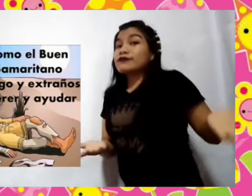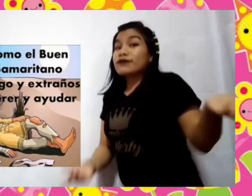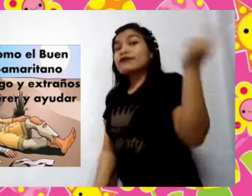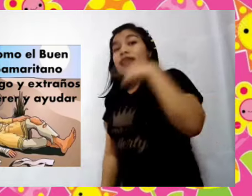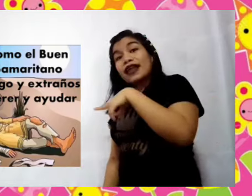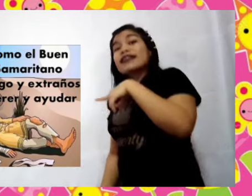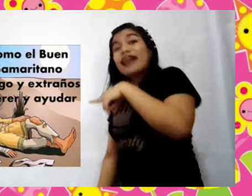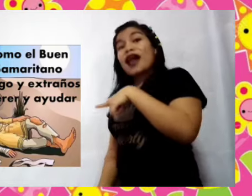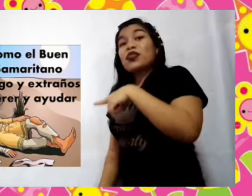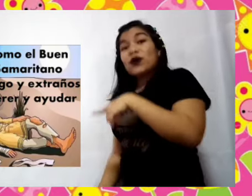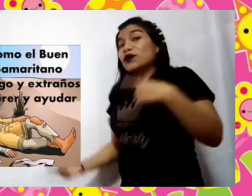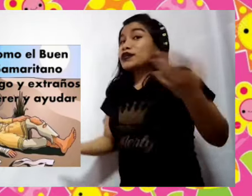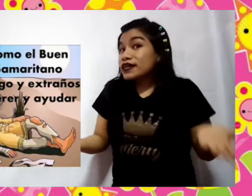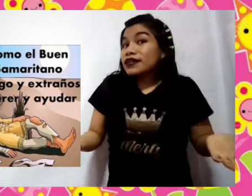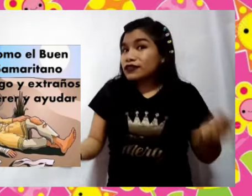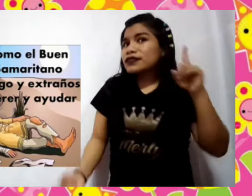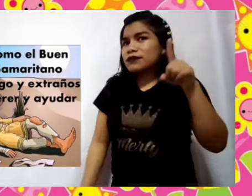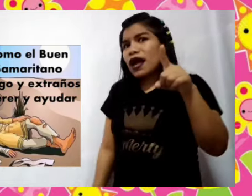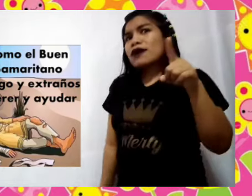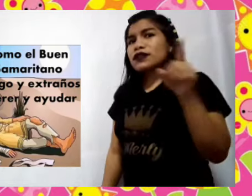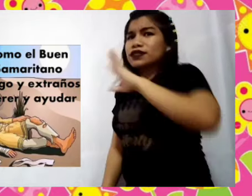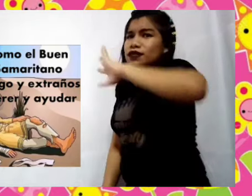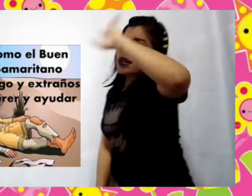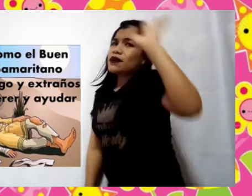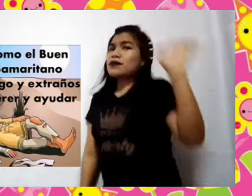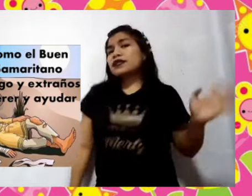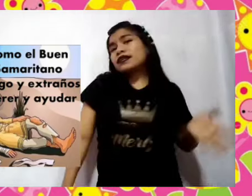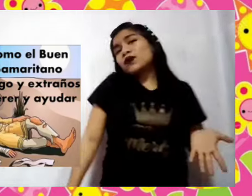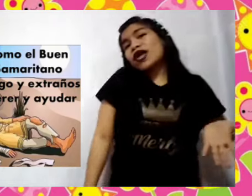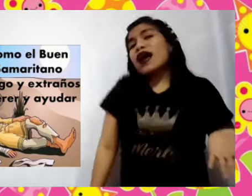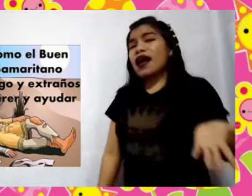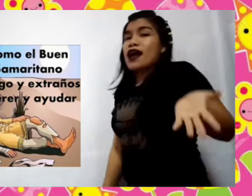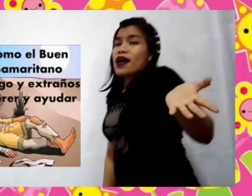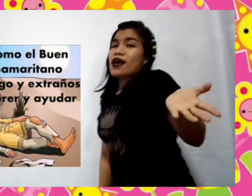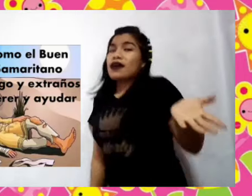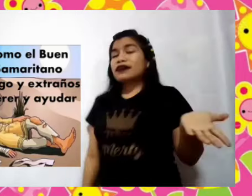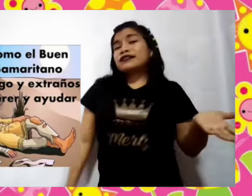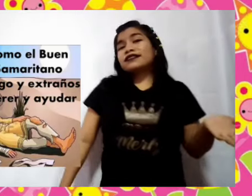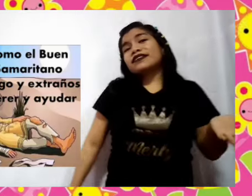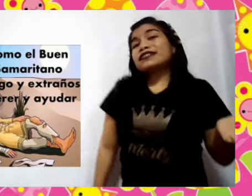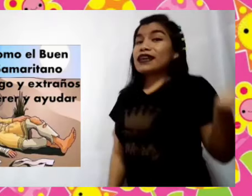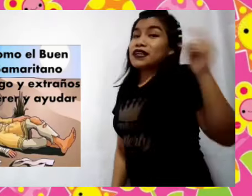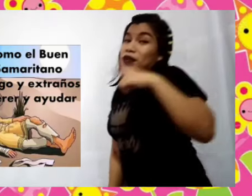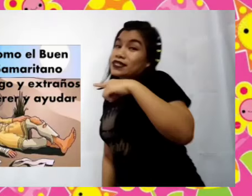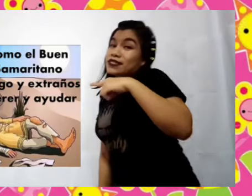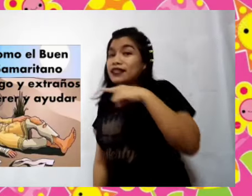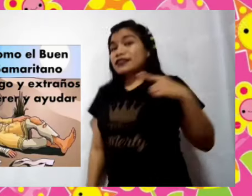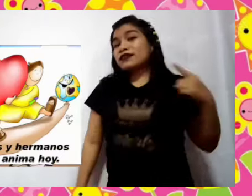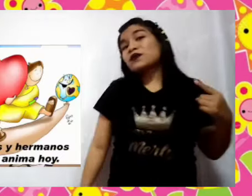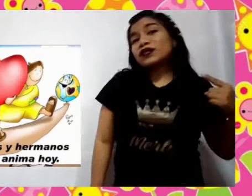buen samaritano, amigos y extraños quieren ayudar. Hacen felices y